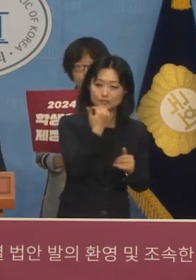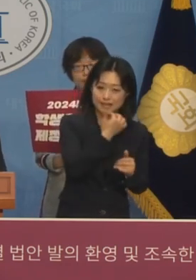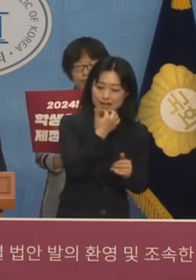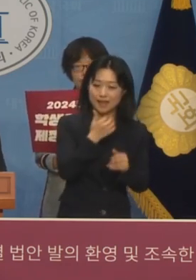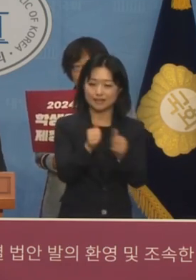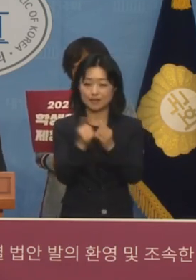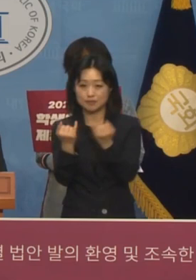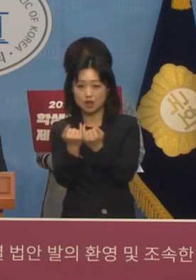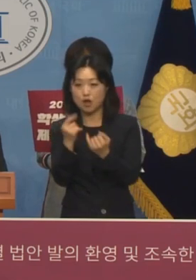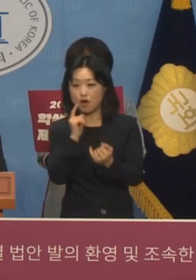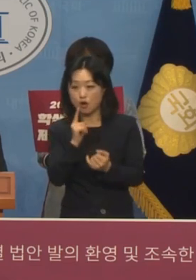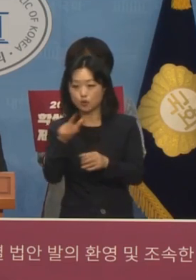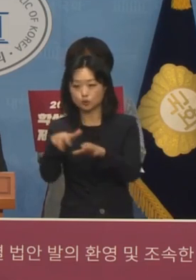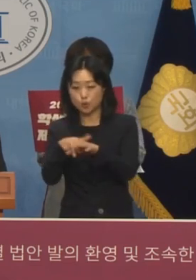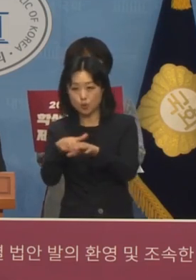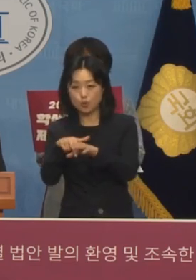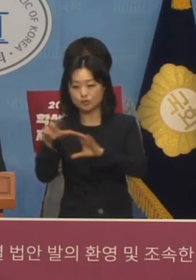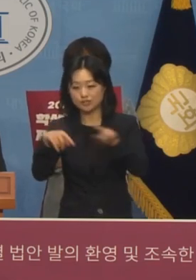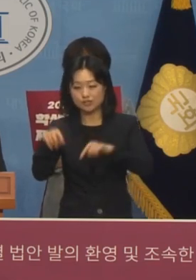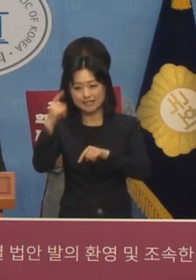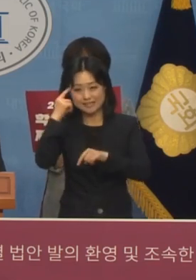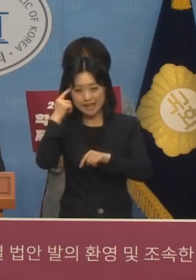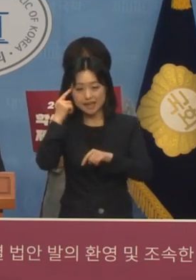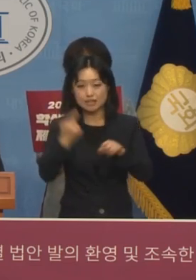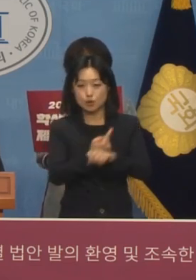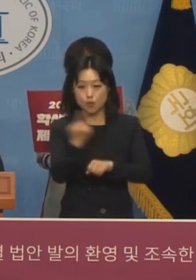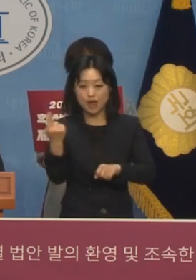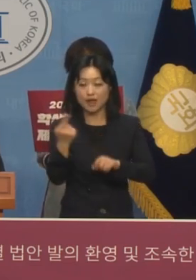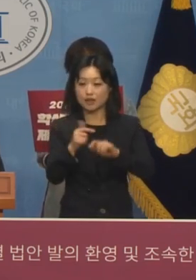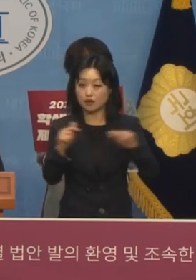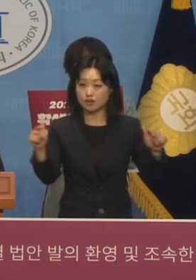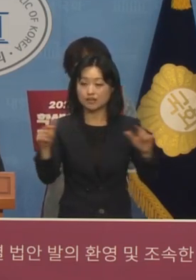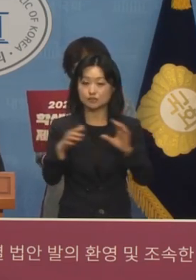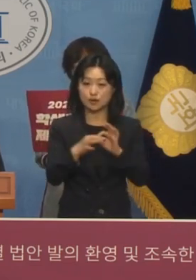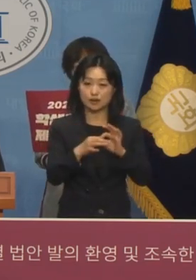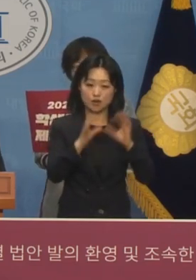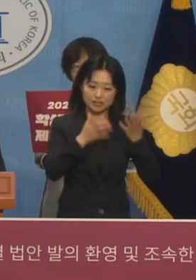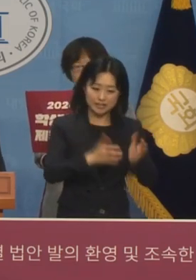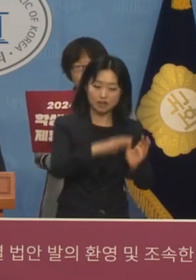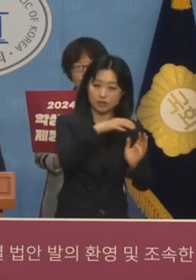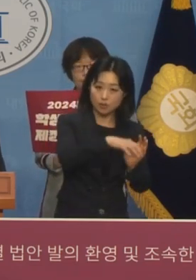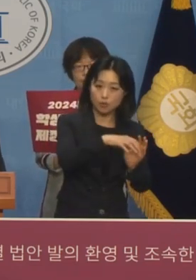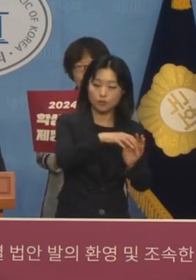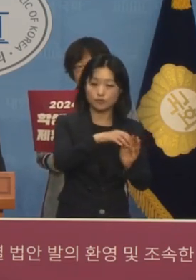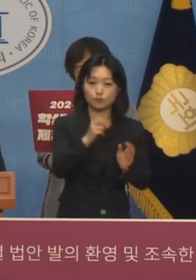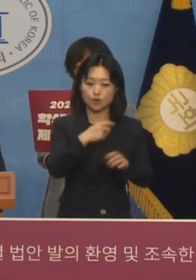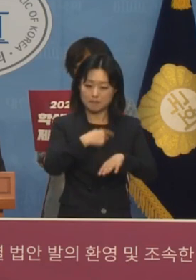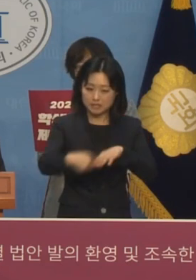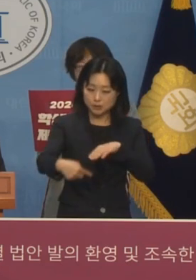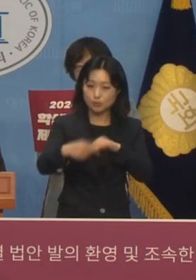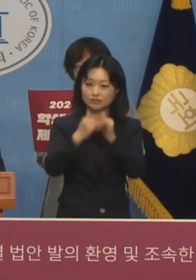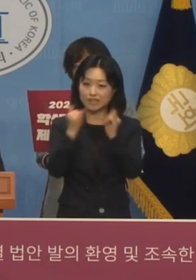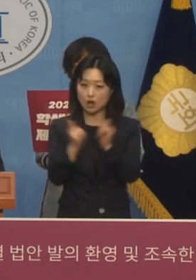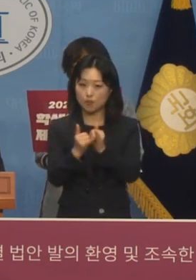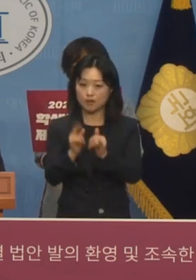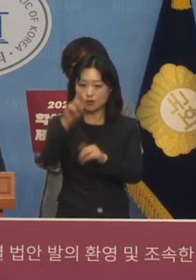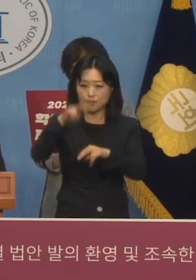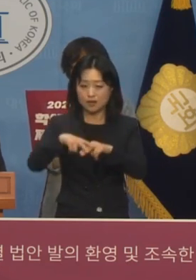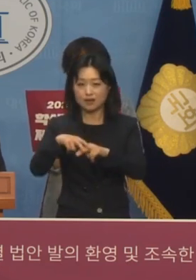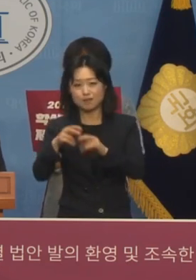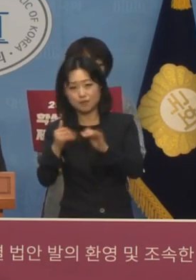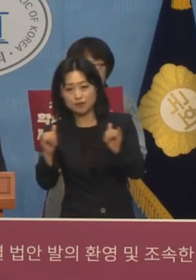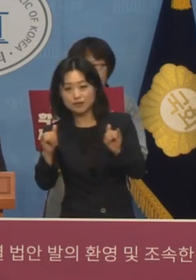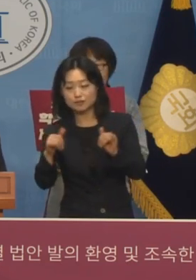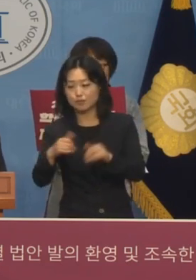성, 언어, 종교, 정치적 견해 또는 그 밖의 견해, 출신, 민족, 사회적 신분, 재산의 많고